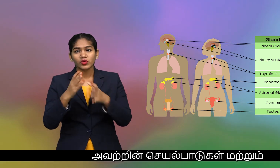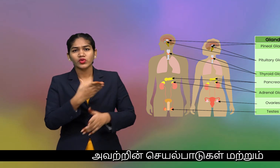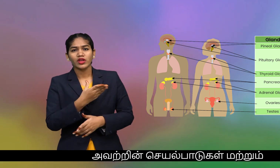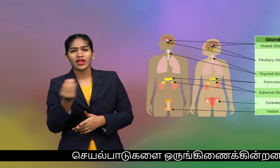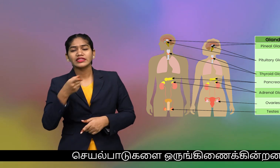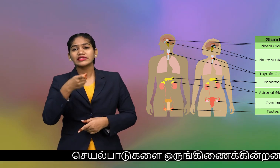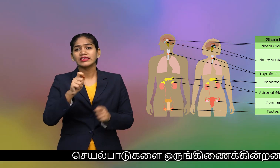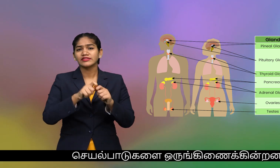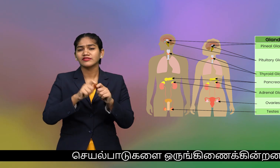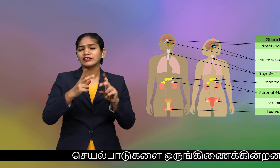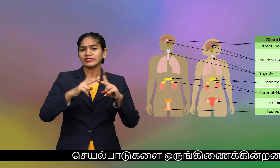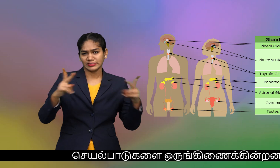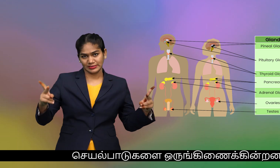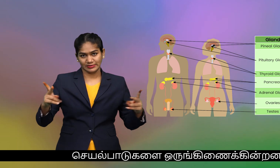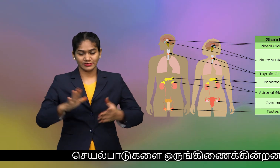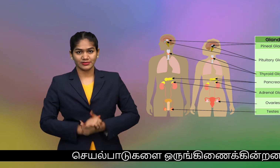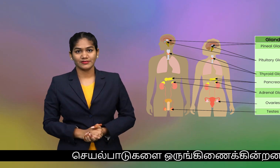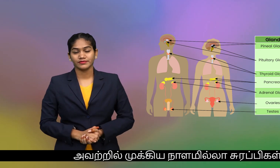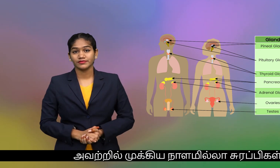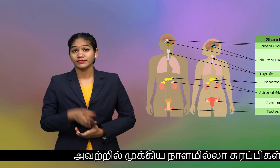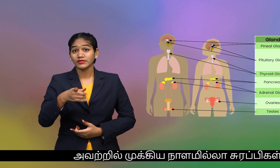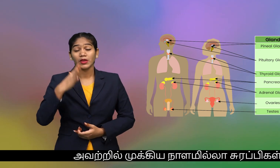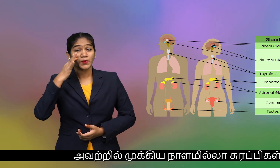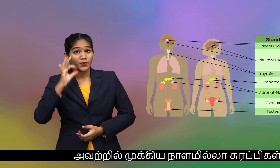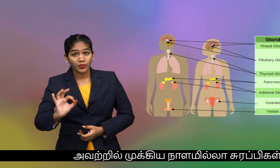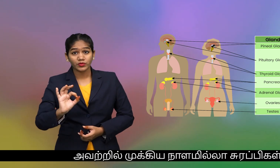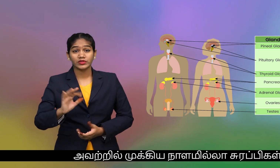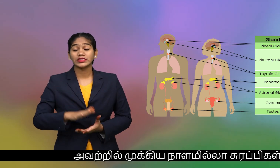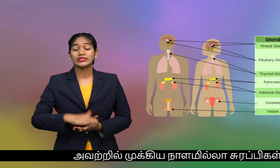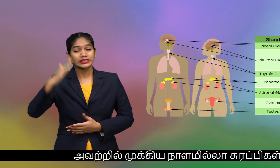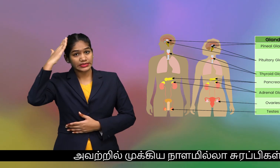மற்றும் செயல்பாடுகளை ஒருங்கிணைக்கின்றன. அவற்றில் முக்கிய நாளமில்லா சுரப்பிகள்